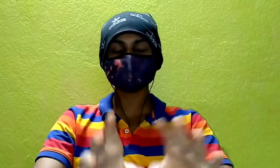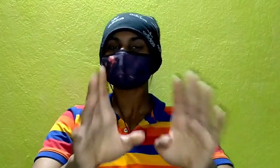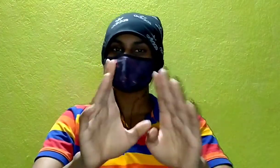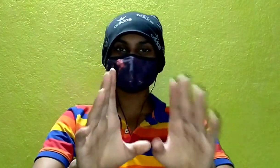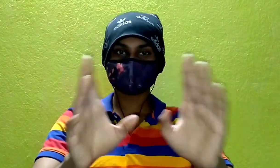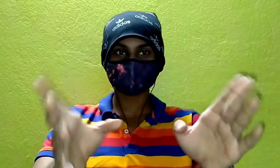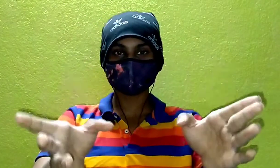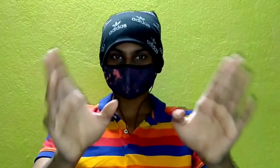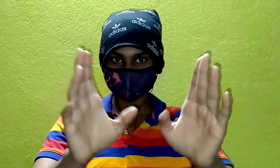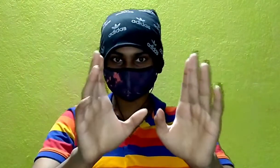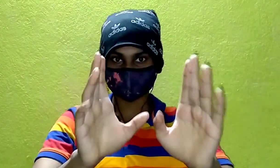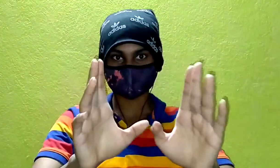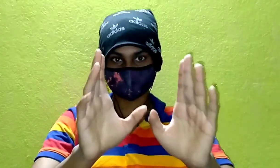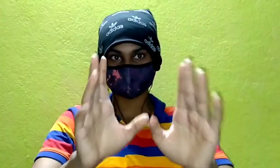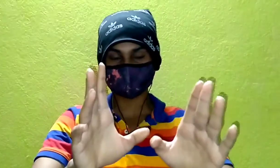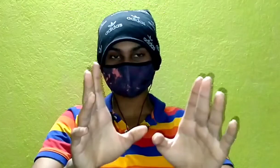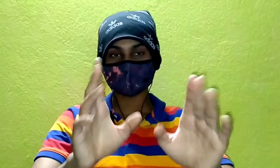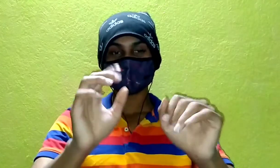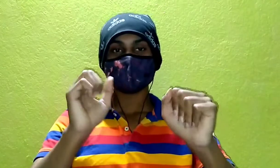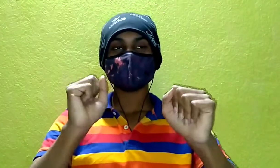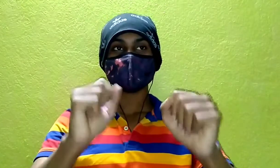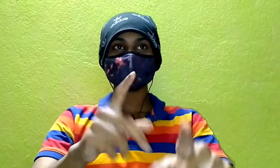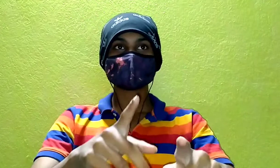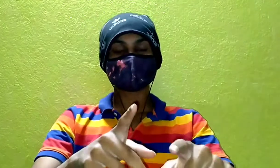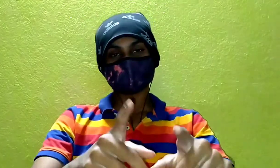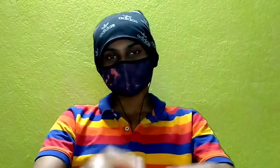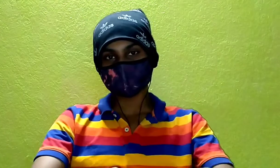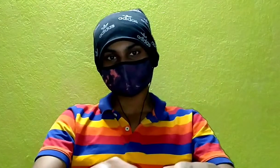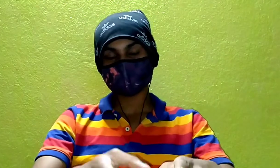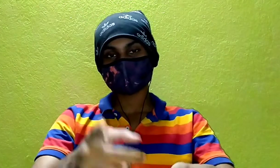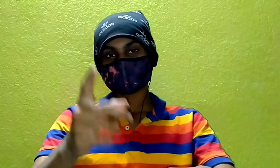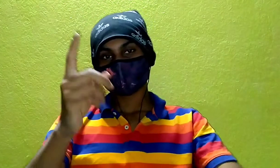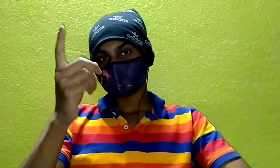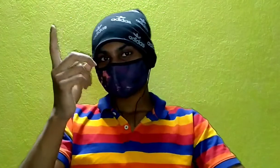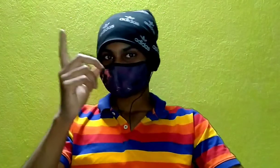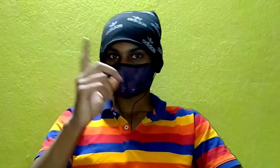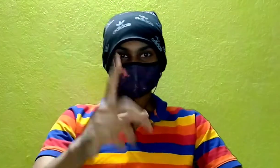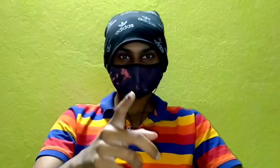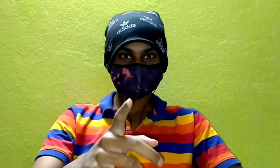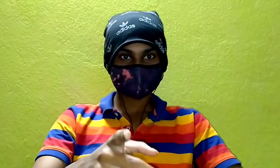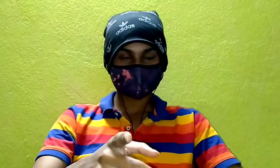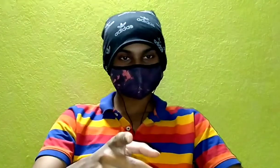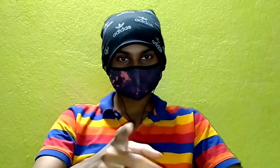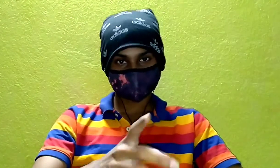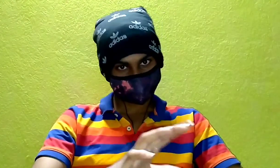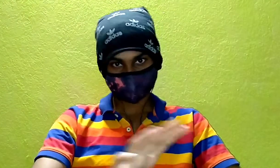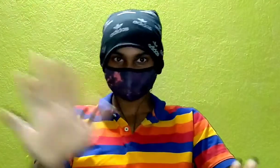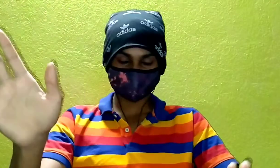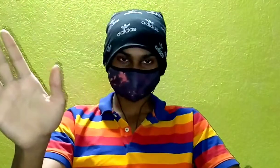मतलब टेस्ट वेल्स ने उन्हें सुझाव वह तो फिर क्या हुआ है कि सभी एकदम ऑन रेंट फिर